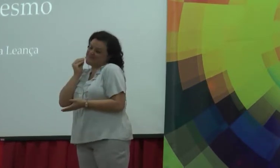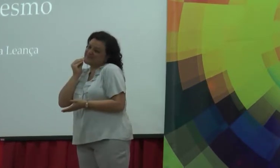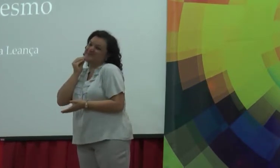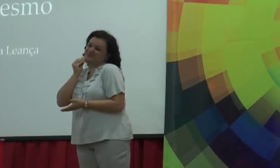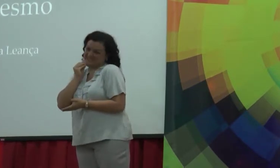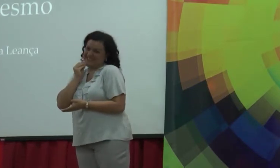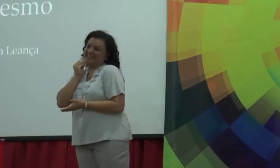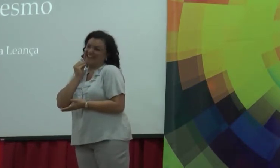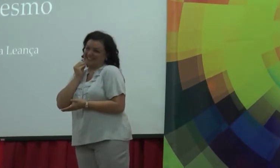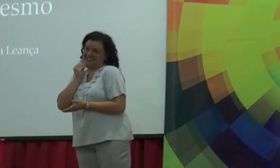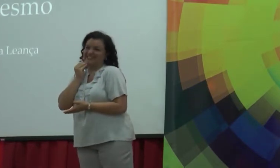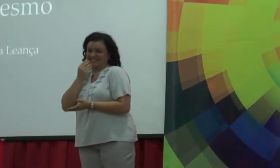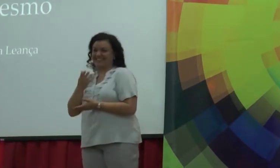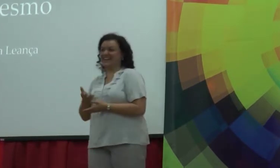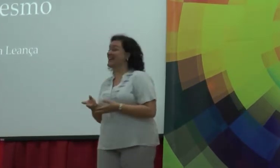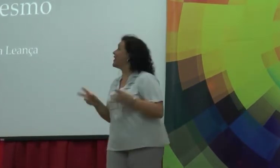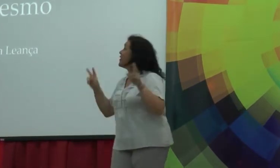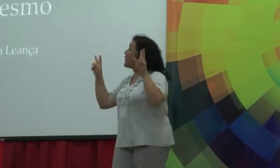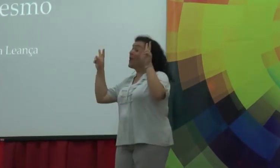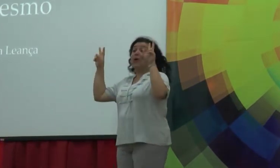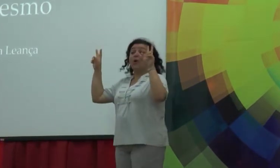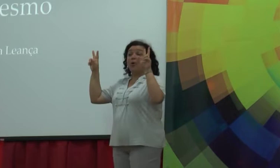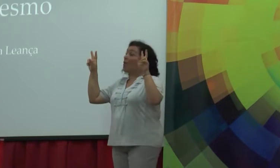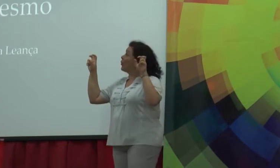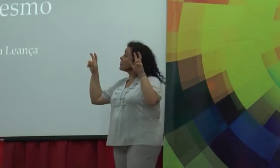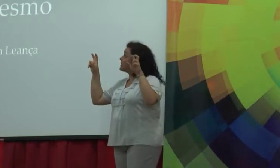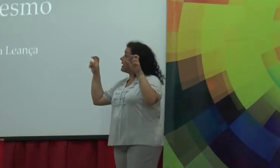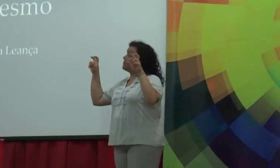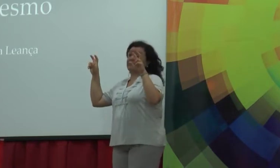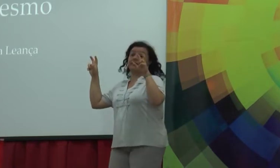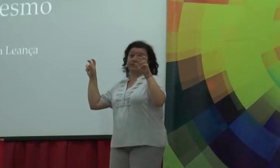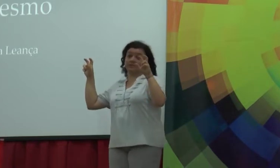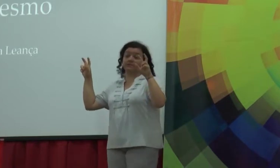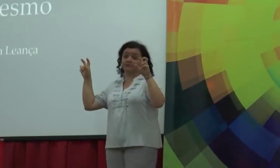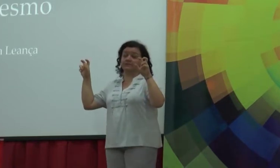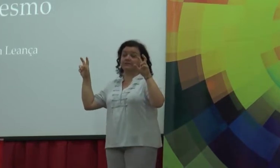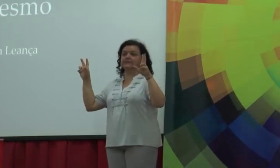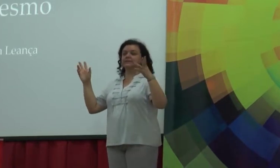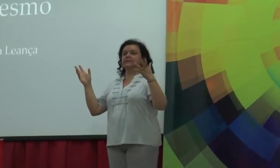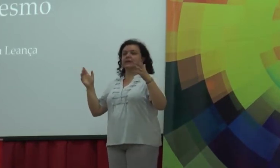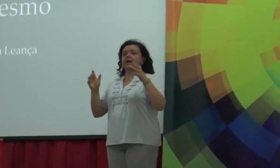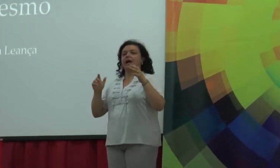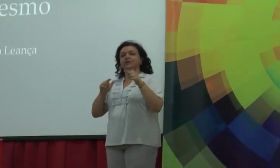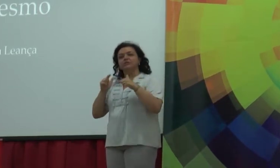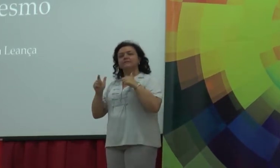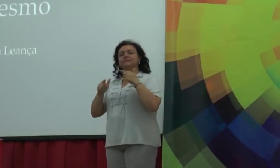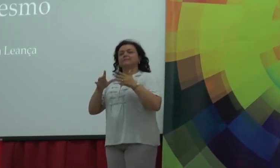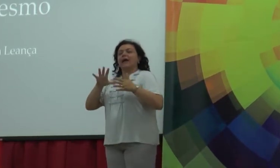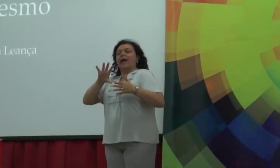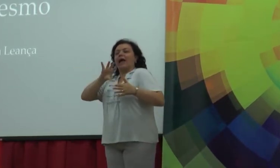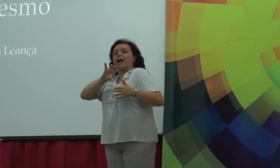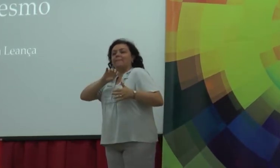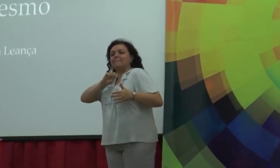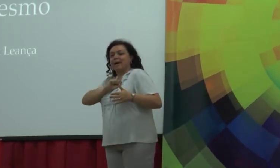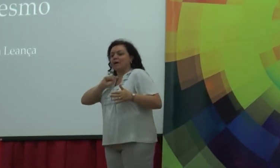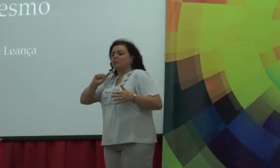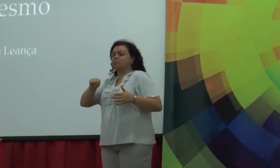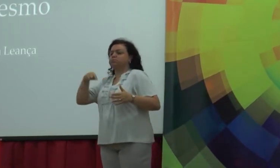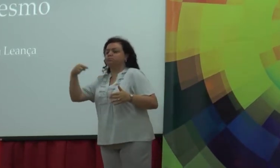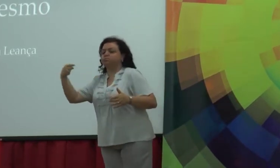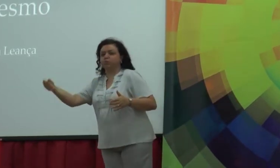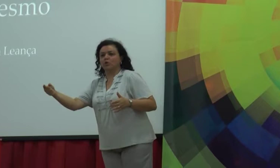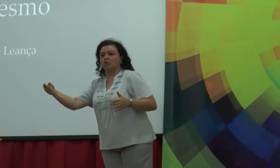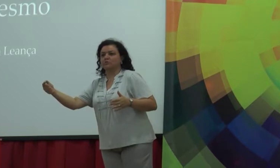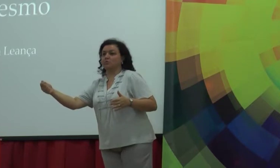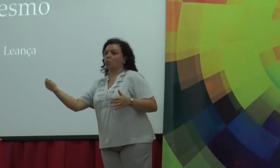pelo convite e essa oportunidade. O tema que eu vou tratar aqui é